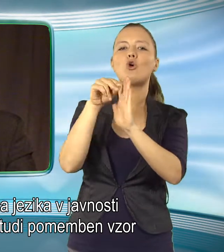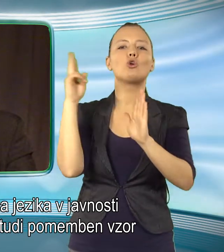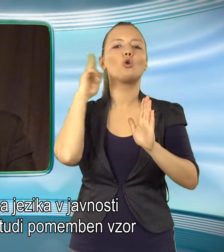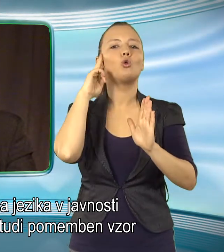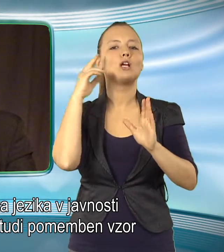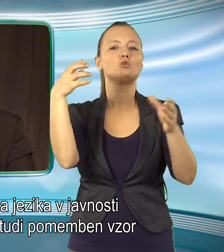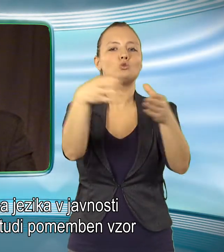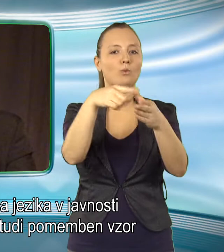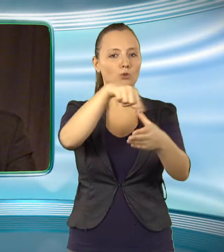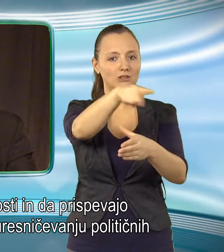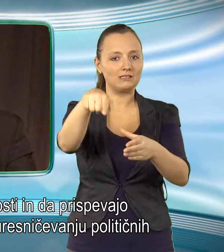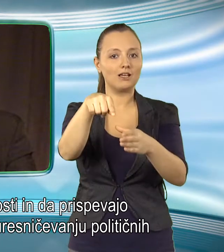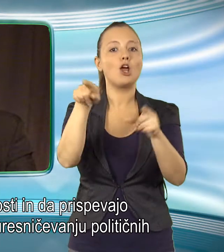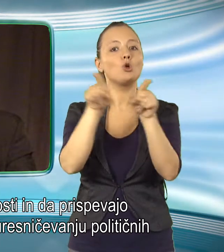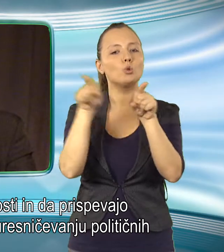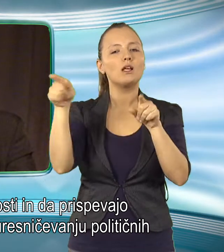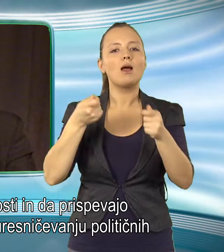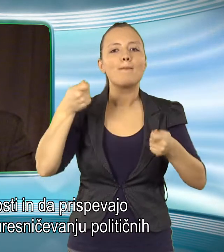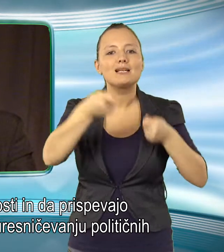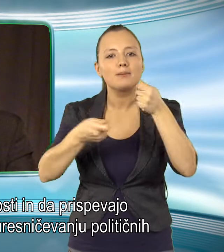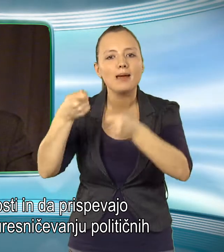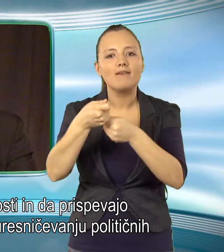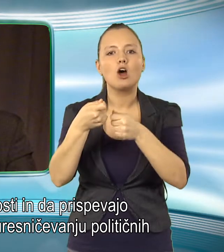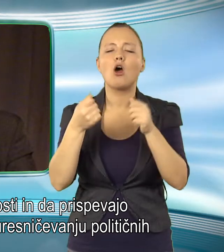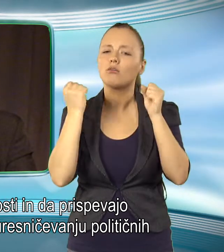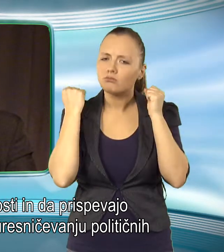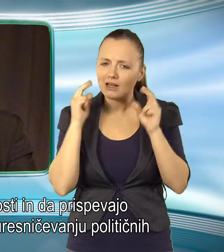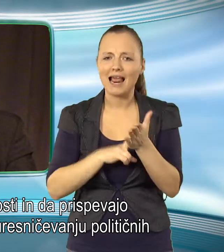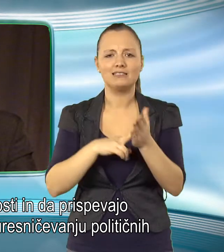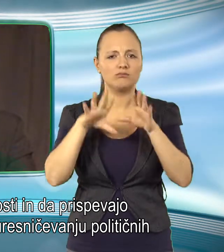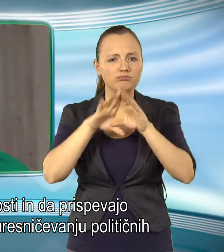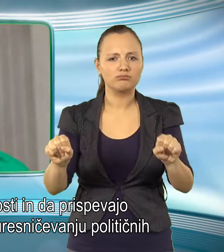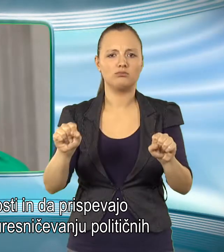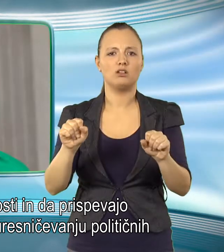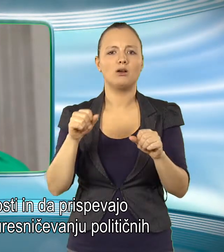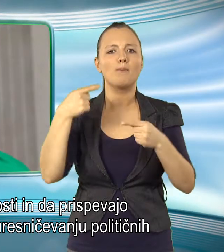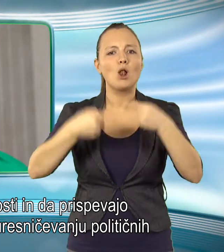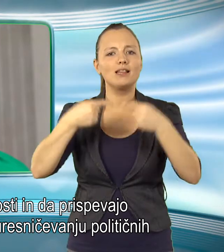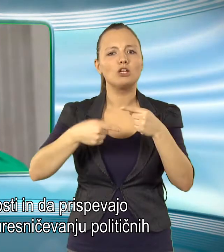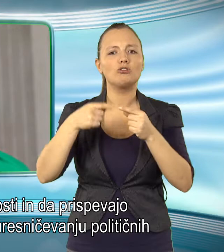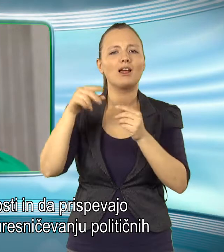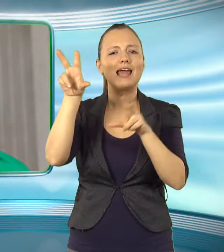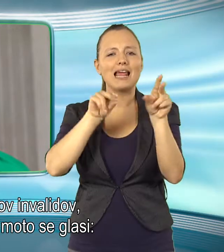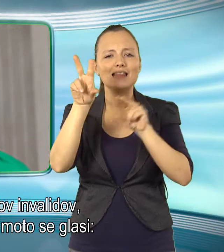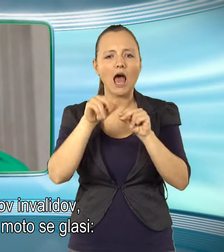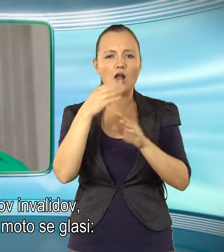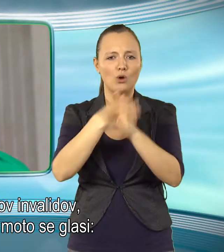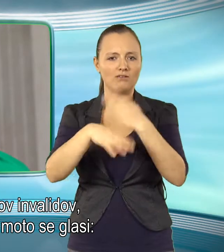da prispevajo k dejanskemu uresničevanju političnih idealov invalidov, katerih moto se glasi: